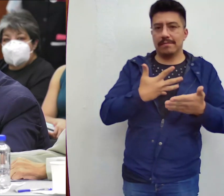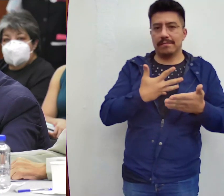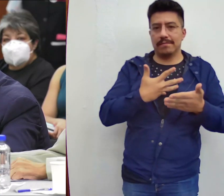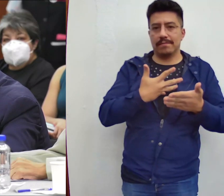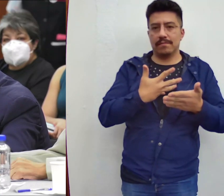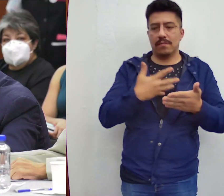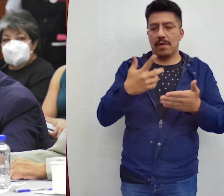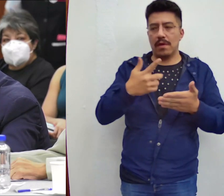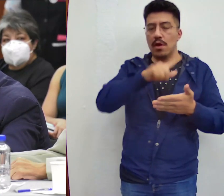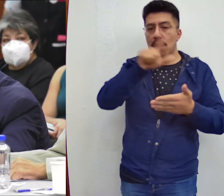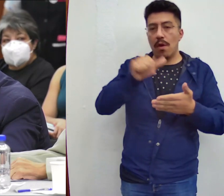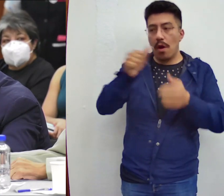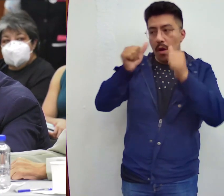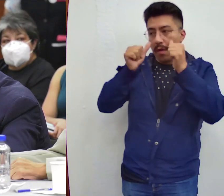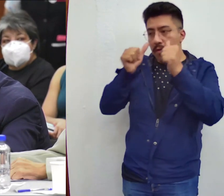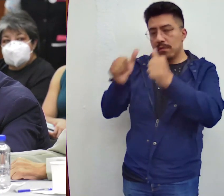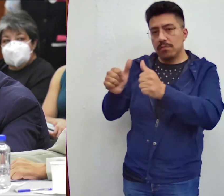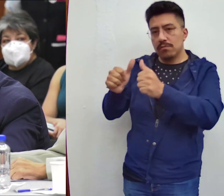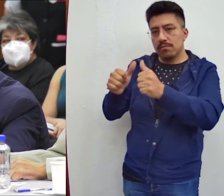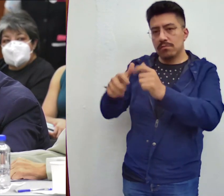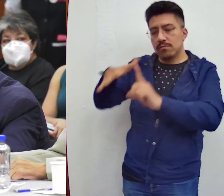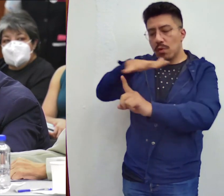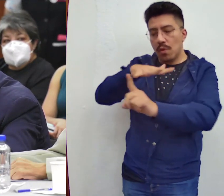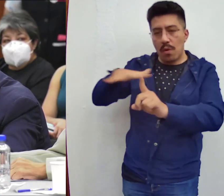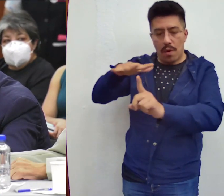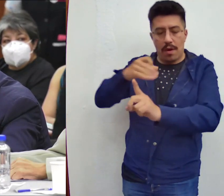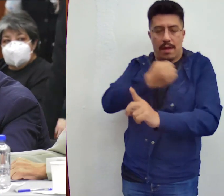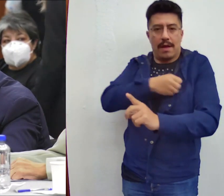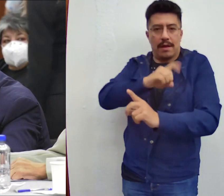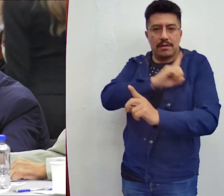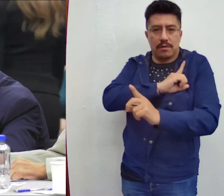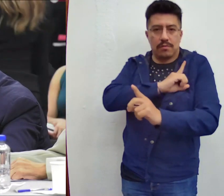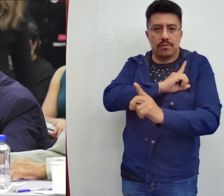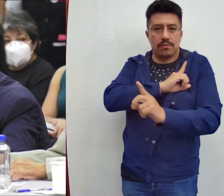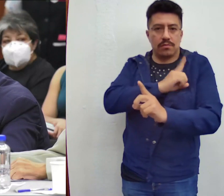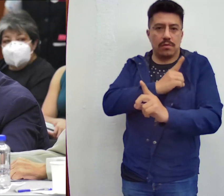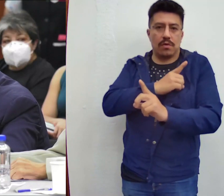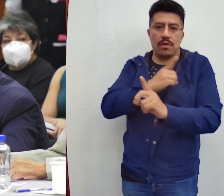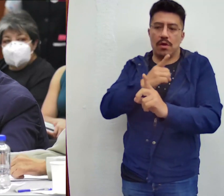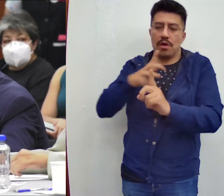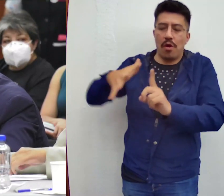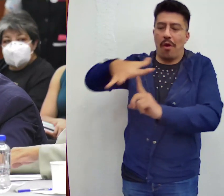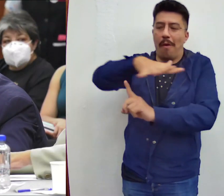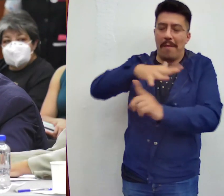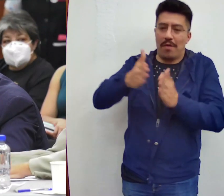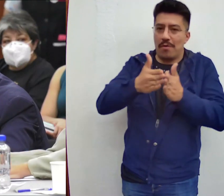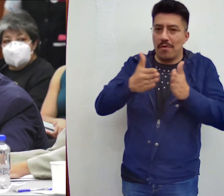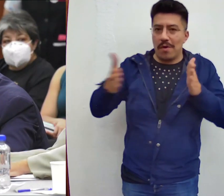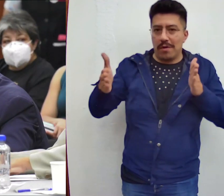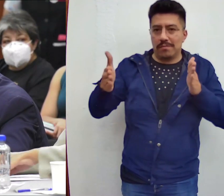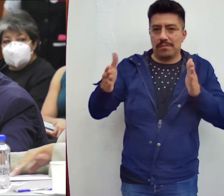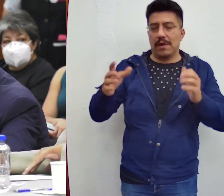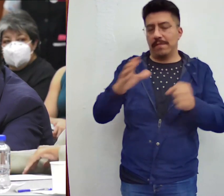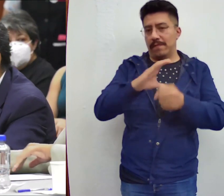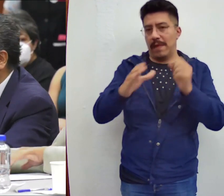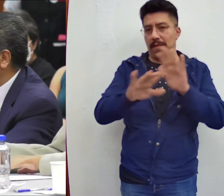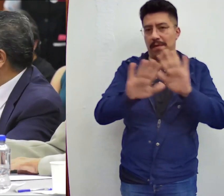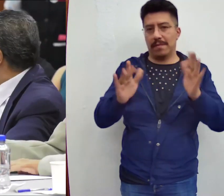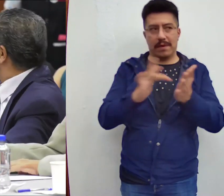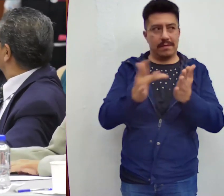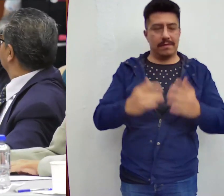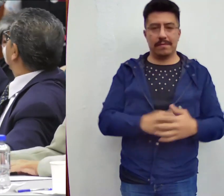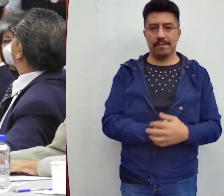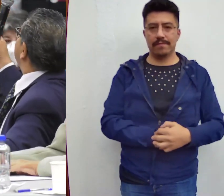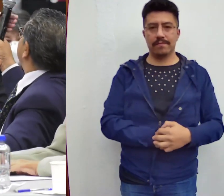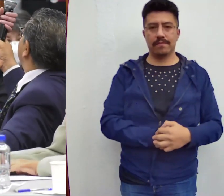atención en el ámbito de la salud lo más completa posible. Sería cuanto. Gracias.